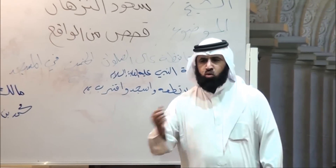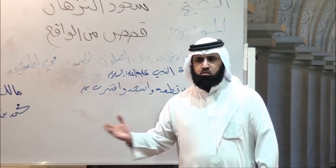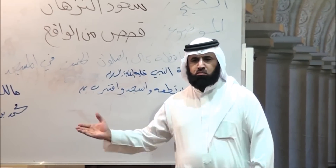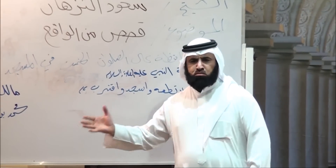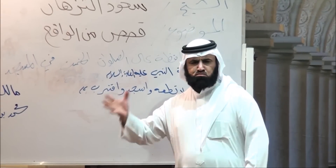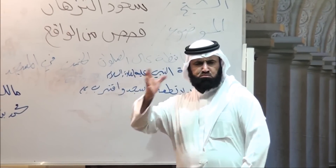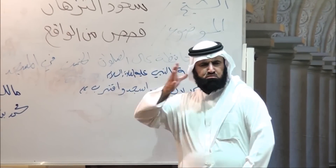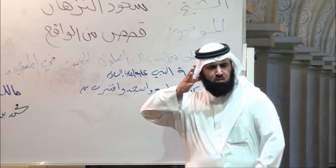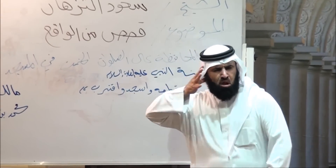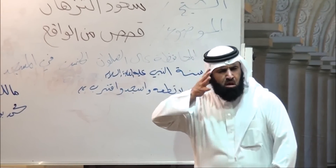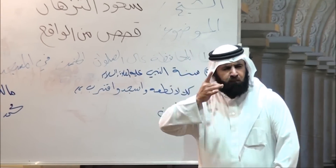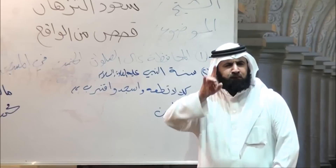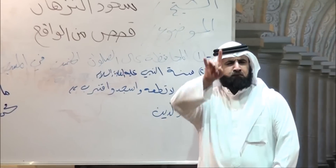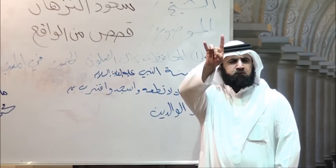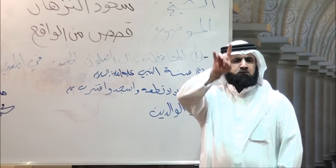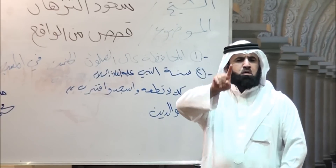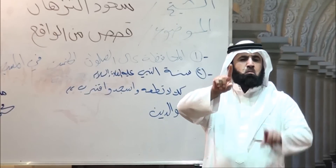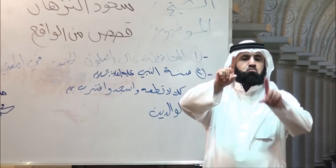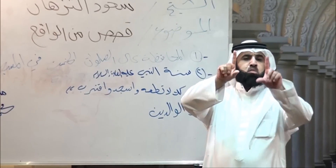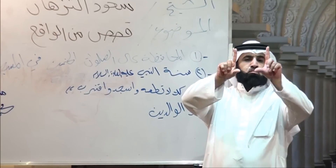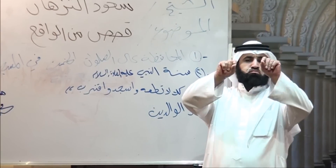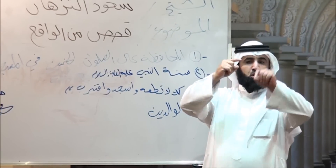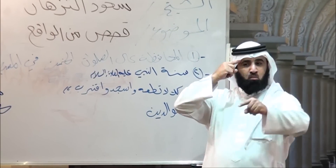فتعجب مالك،